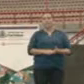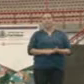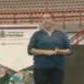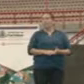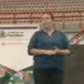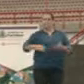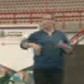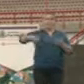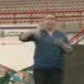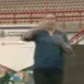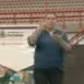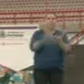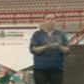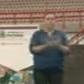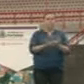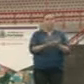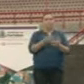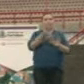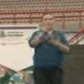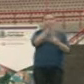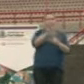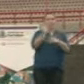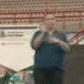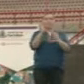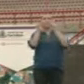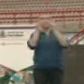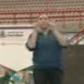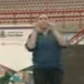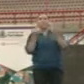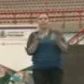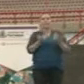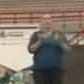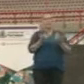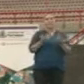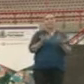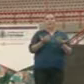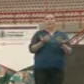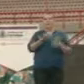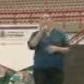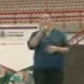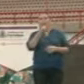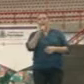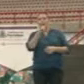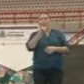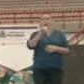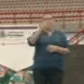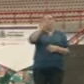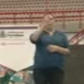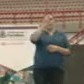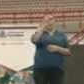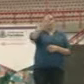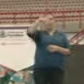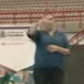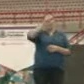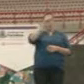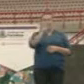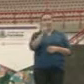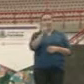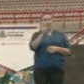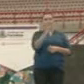inglês, até hoje inspirando o teatro e o cinema. Menino Romeu e Julieta, Hamlet, tá